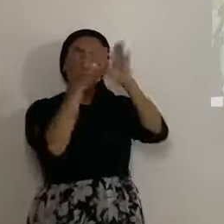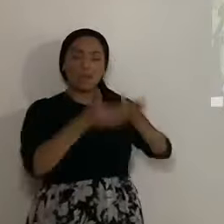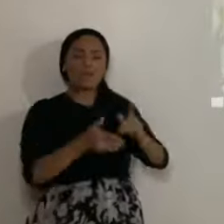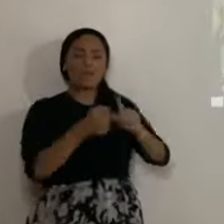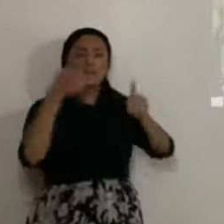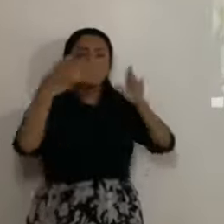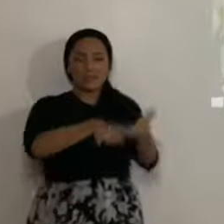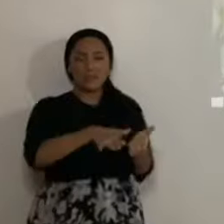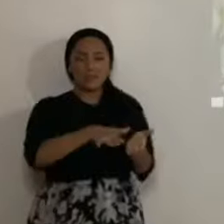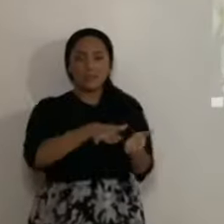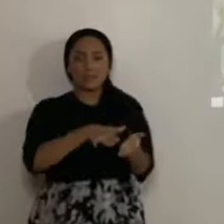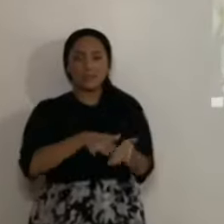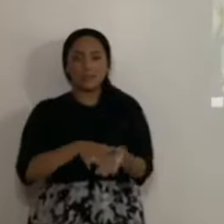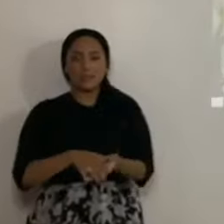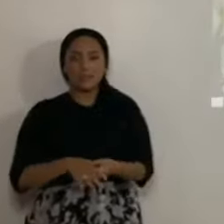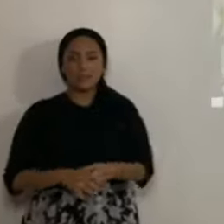muerte,